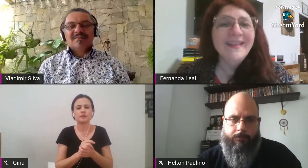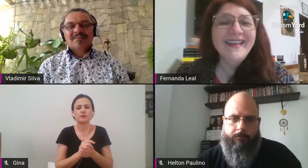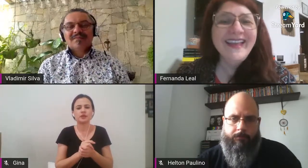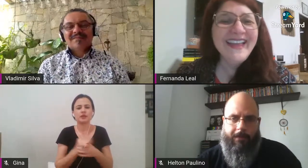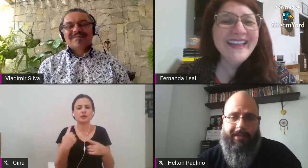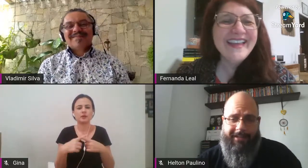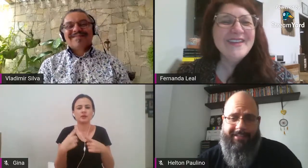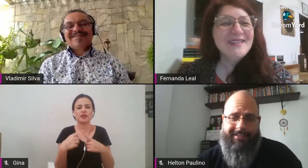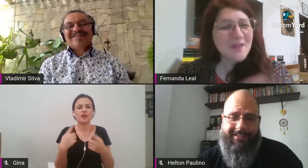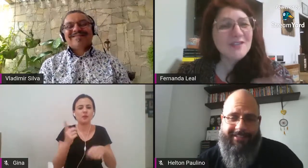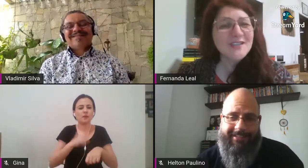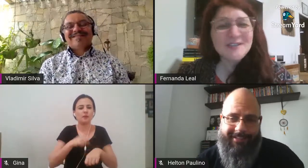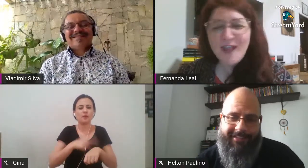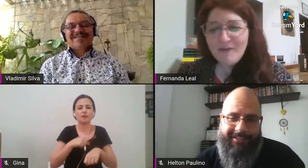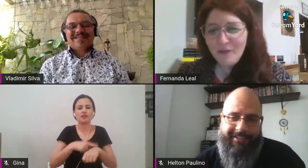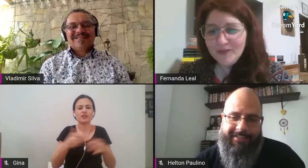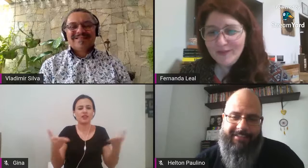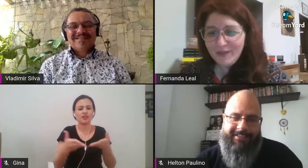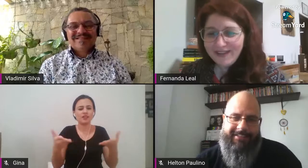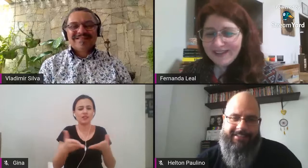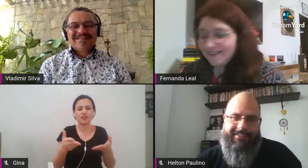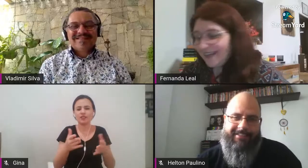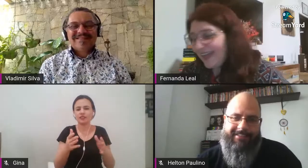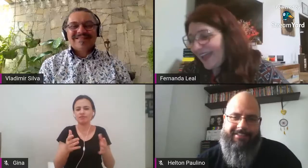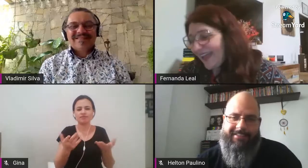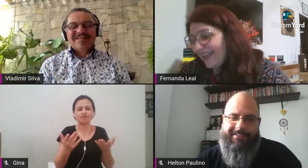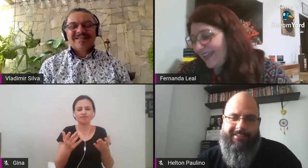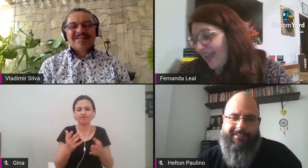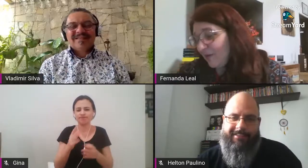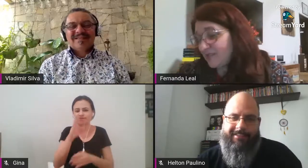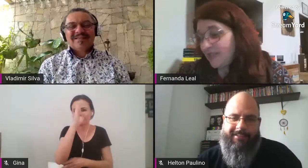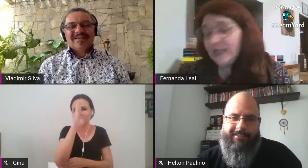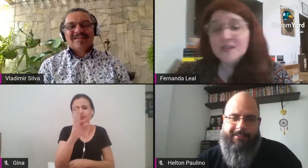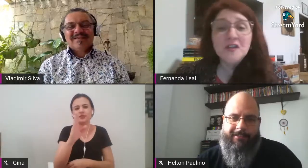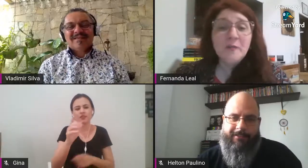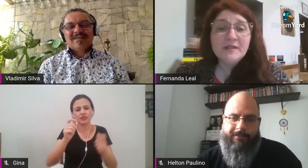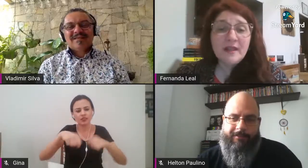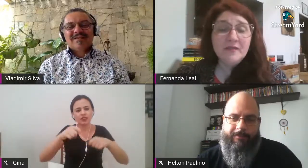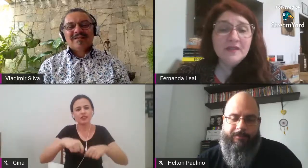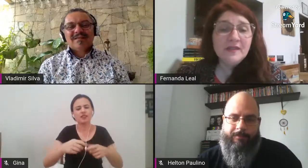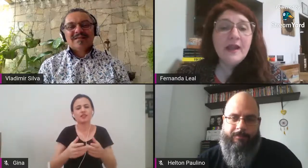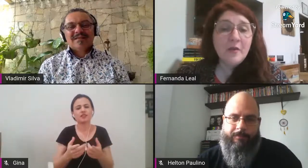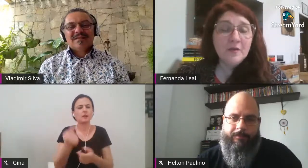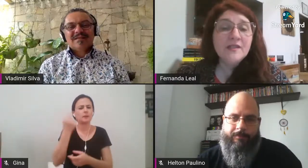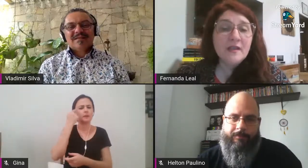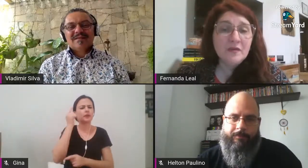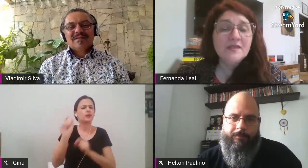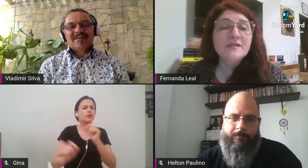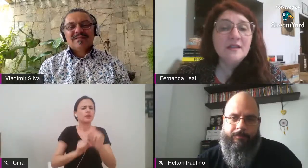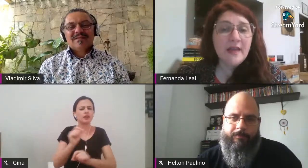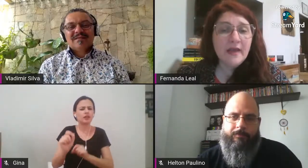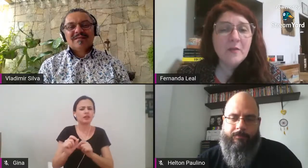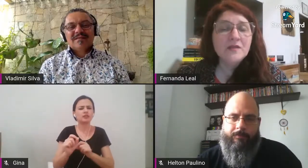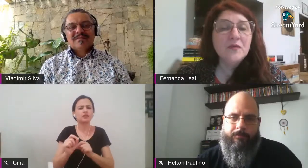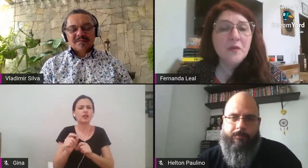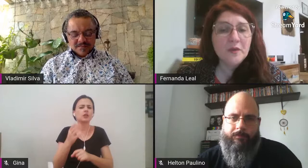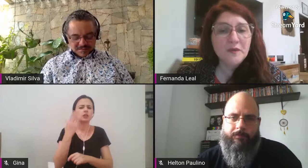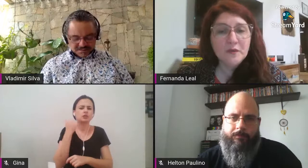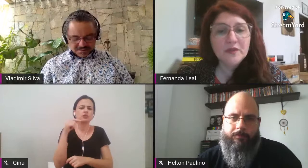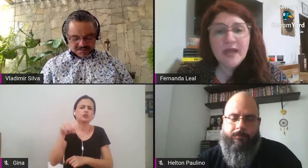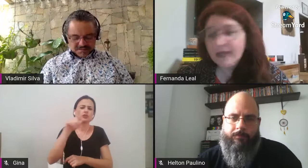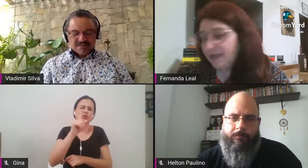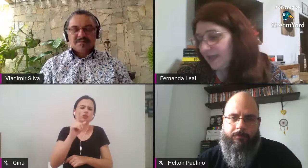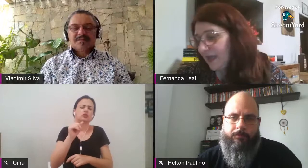fome. Mas eu acho que vocês têm a fome também, né? Que é o seguinte, a gente pensar em fazer algo, eu sei que vocês tentaram, mas houve